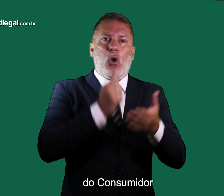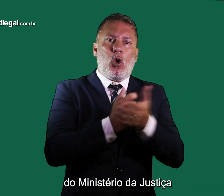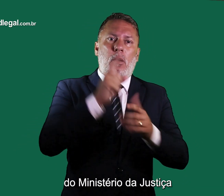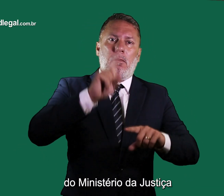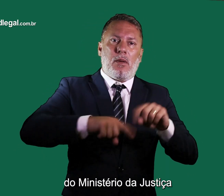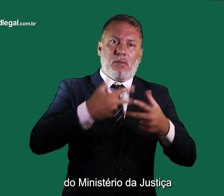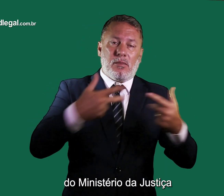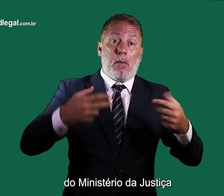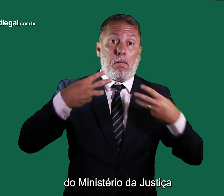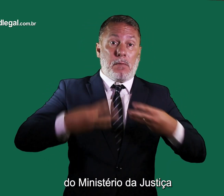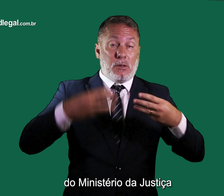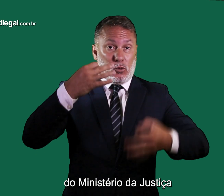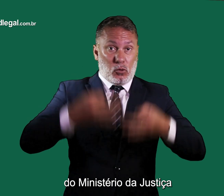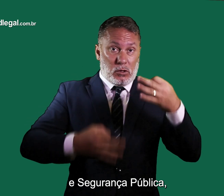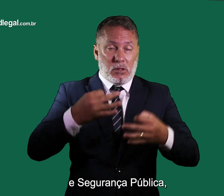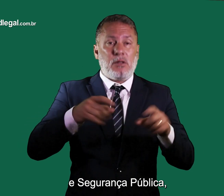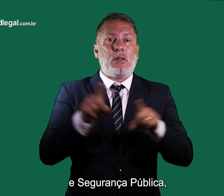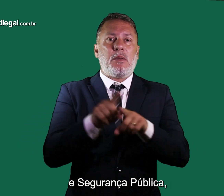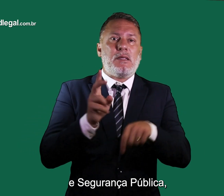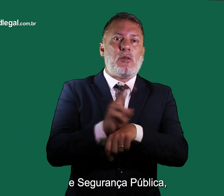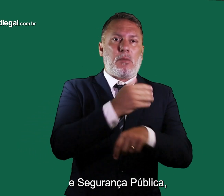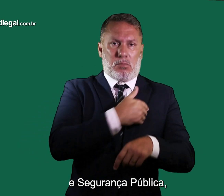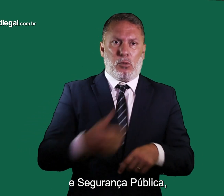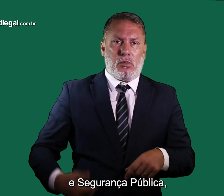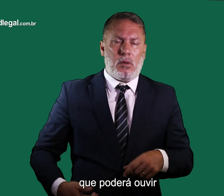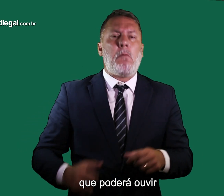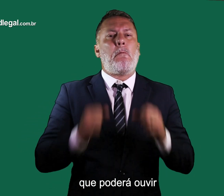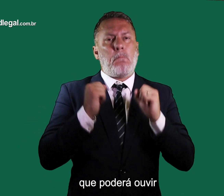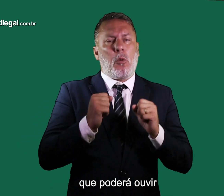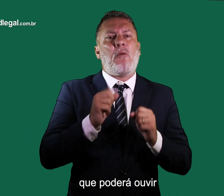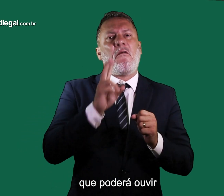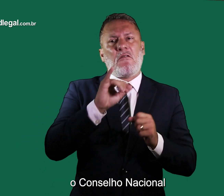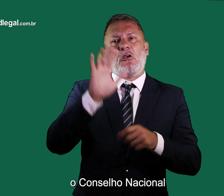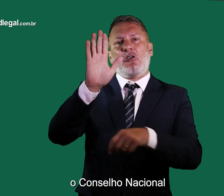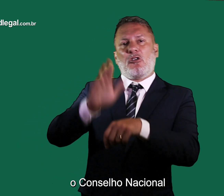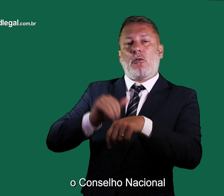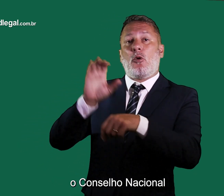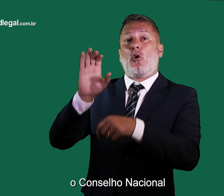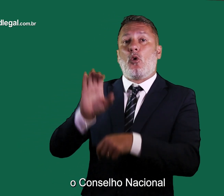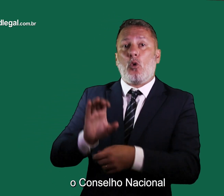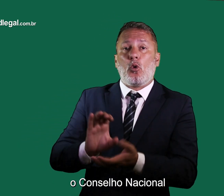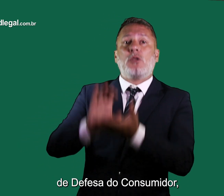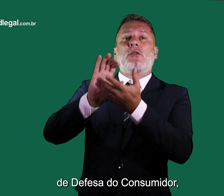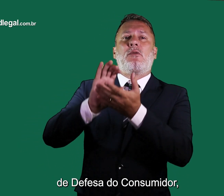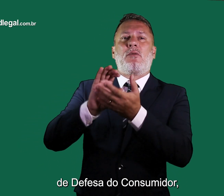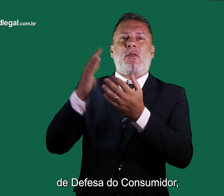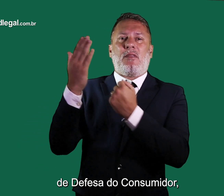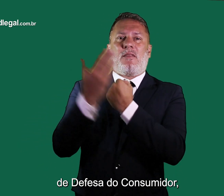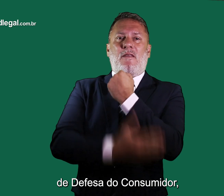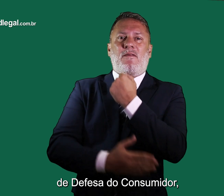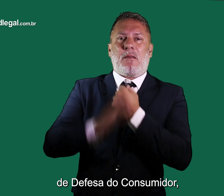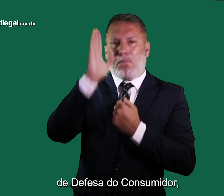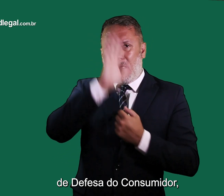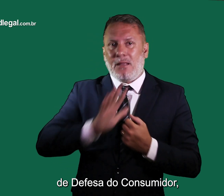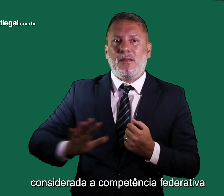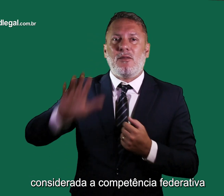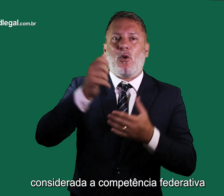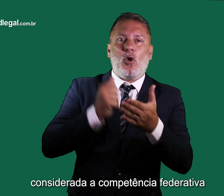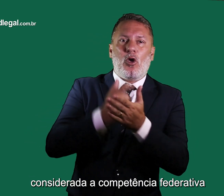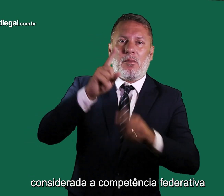do Ministério da Justiça e Segurança Pública, que poderá ouvir o Conselho Nacional de Defesa do Consumidor, considerada